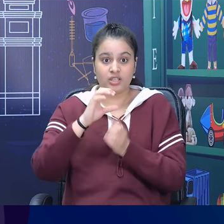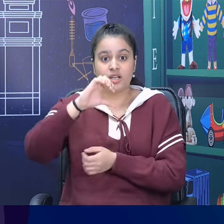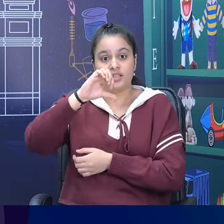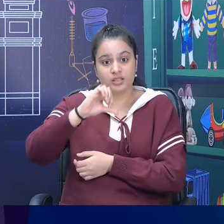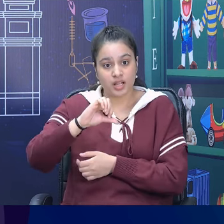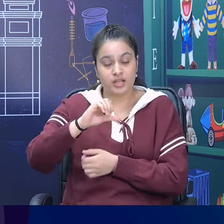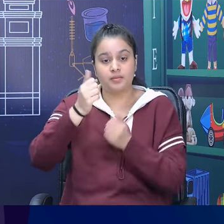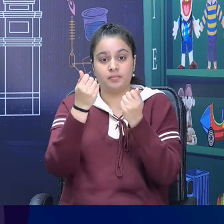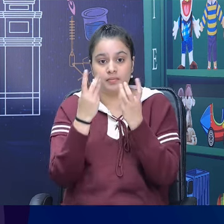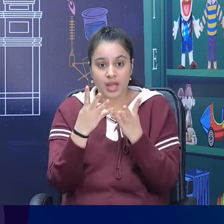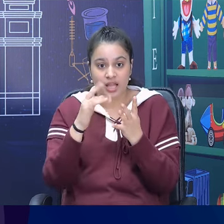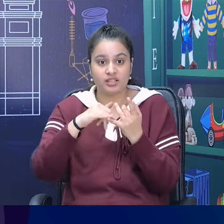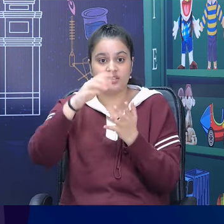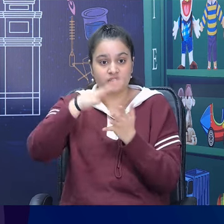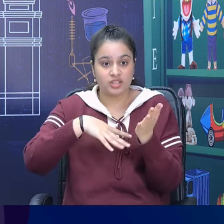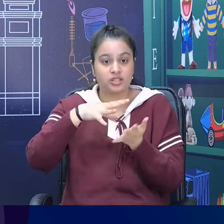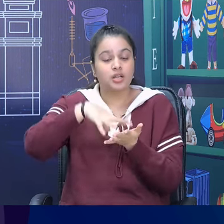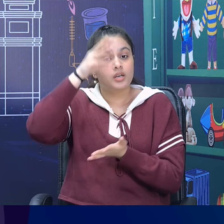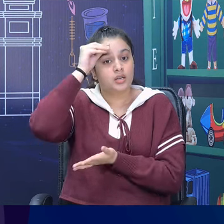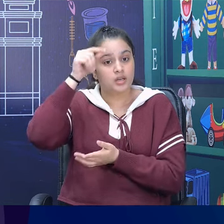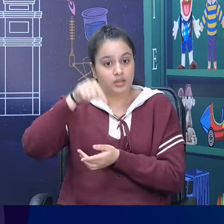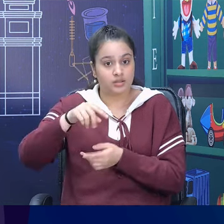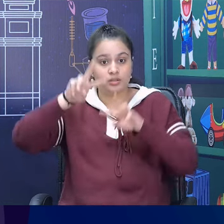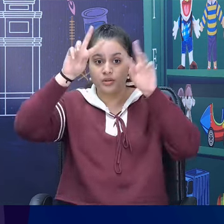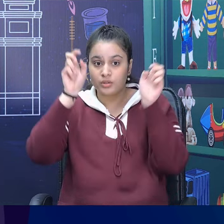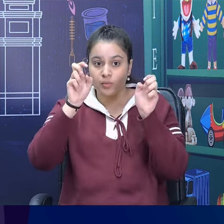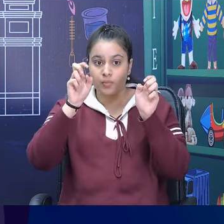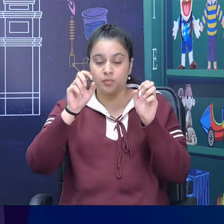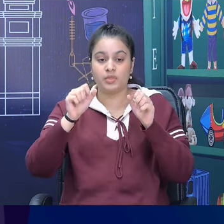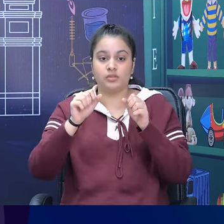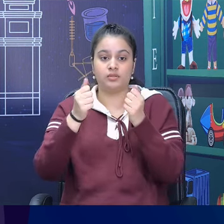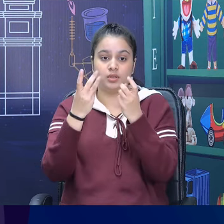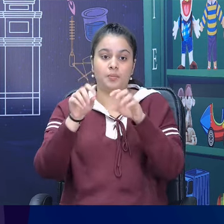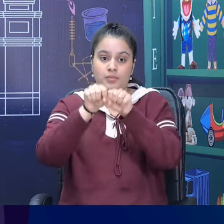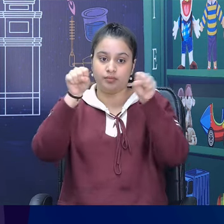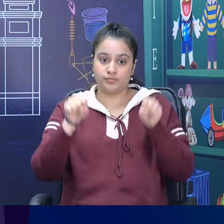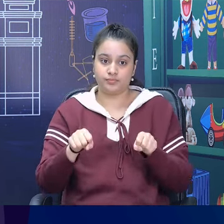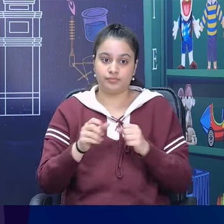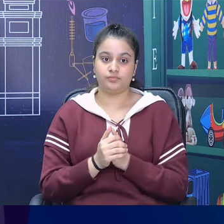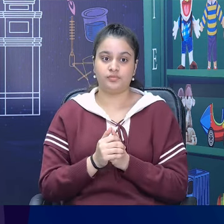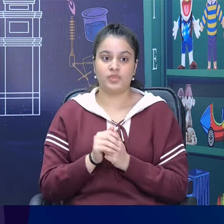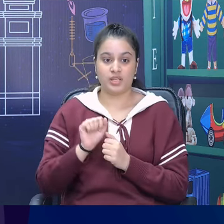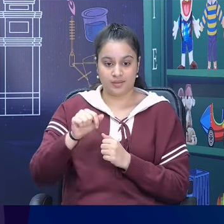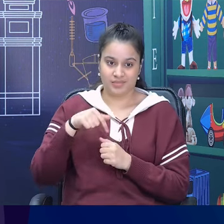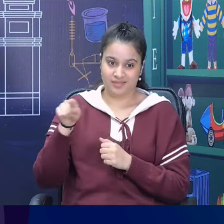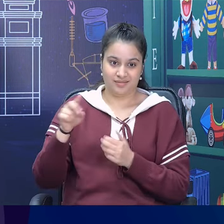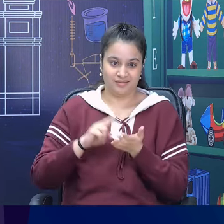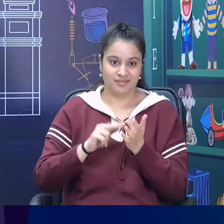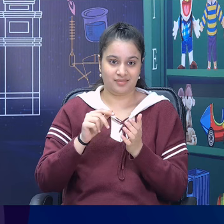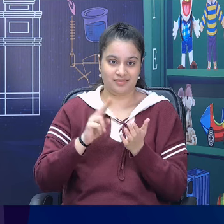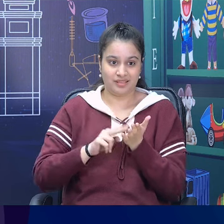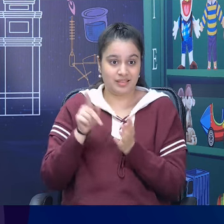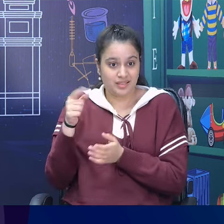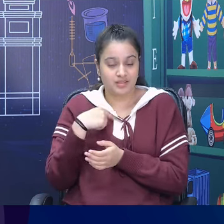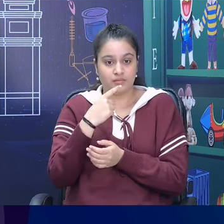हम मैथमेटिक्स के सत्र में जान रहे हैं हमारा आज का टॉपिक नंबर सिस्टम जिस तरह हमें नवनीत नवदीप सर ने बताया कि नंबर सिस्टम